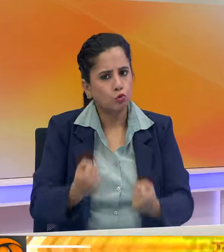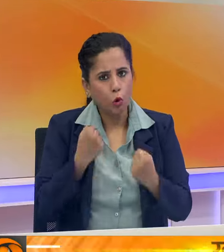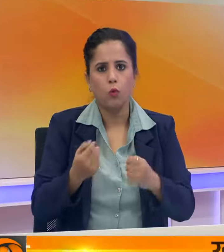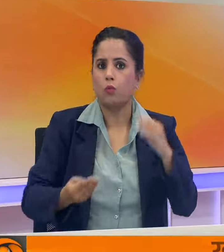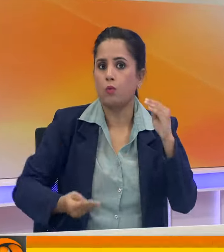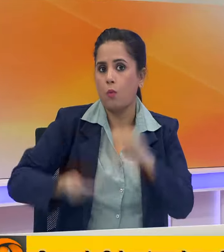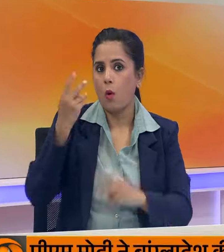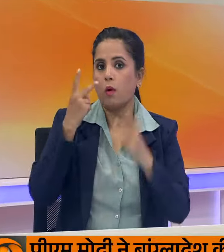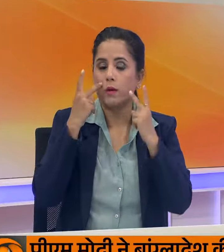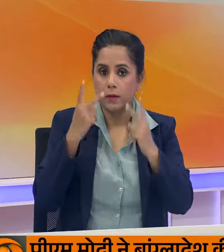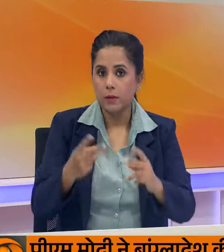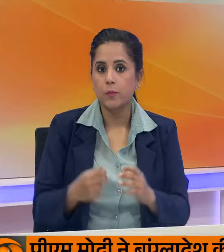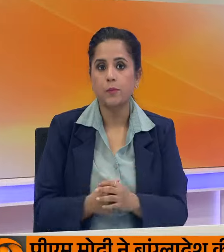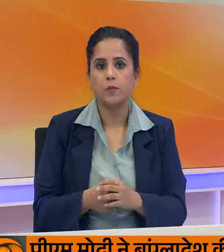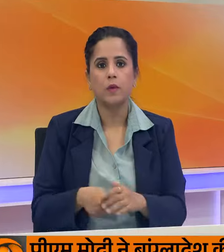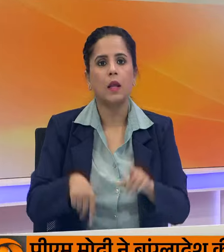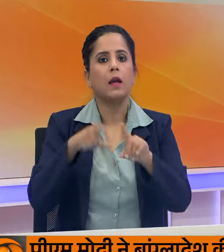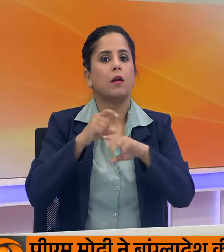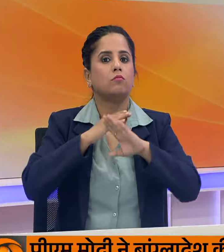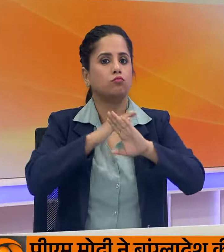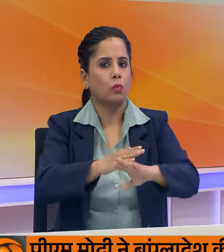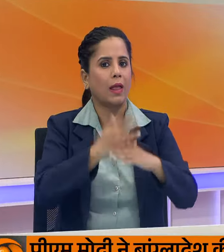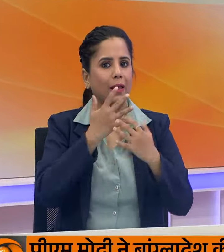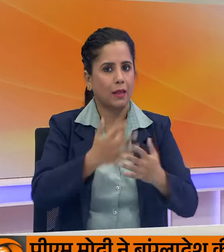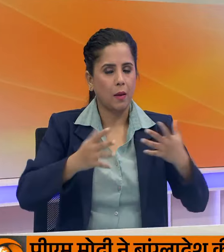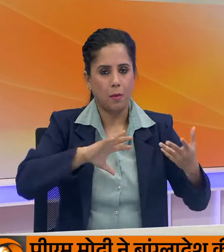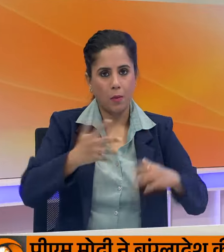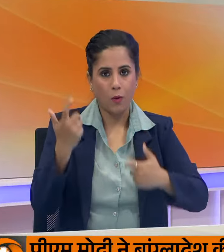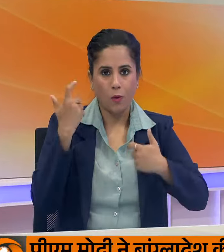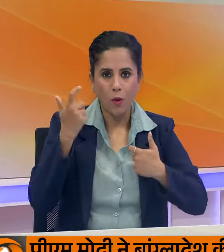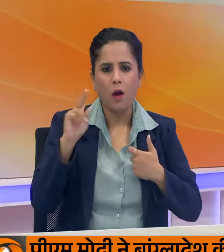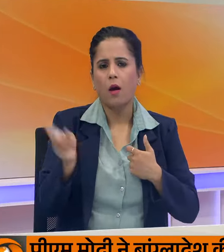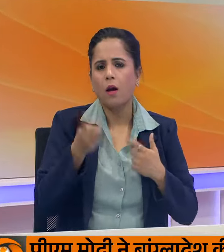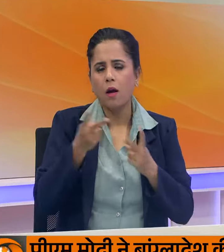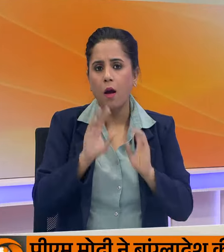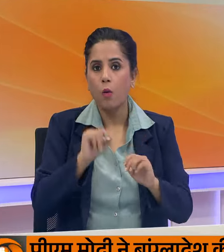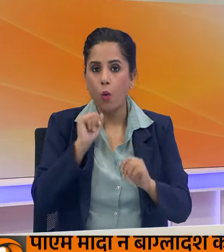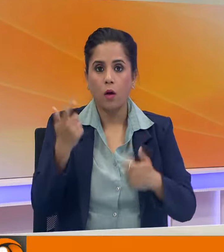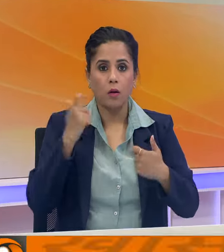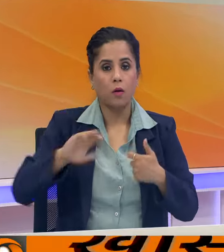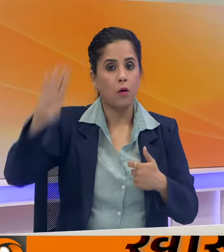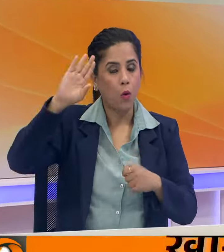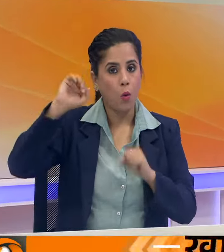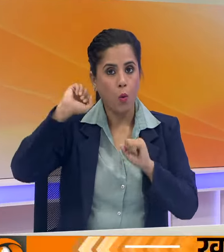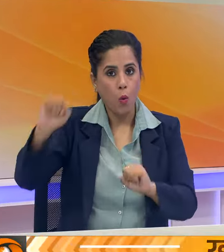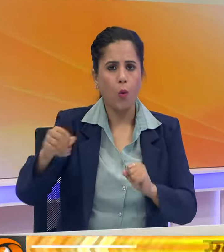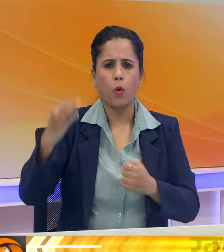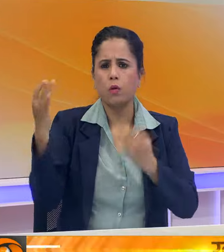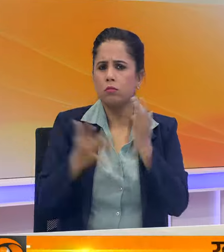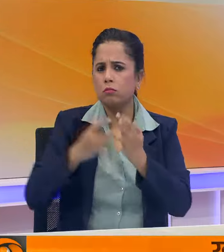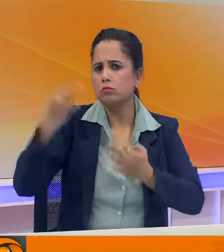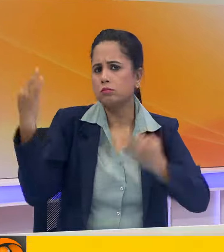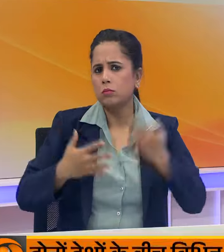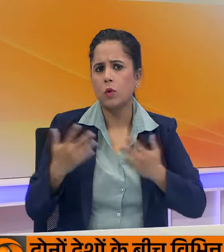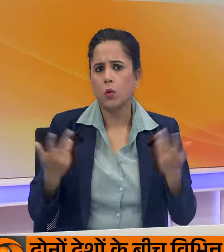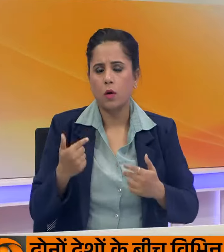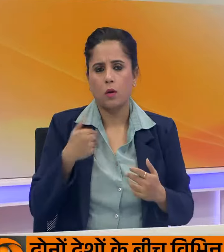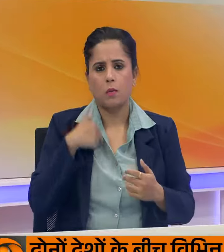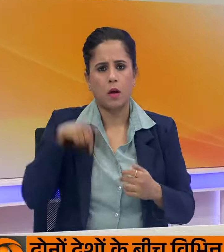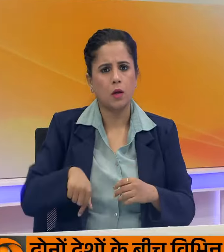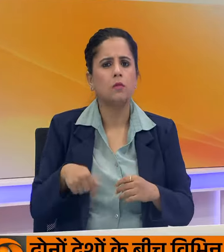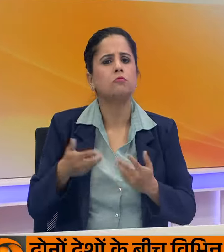के लिए डिफेंस प्रोडक्शन से लेकर सैन्य बलों के आधुनिकरण पर हमारी विस्तार